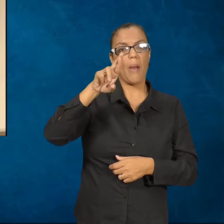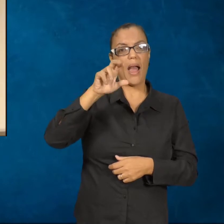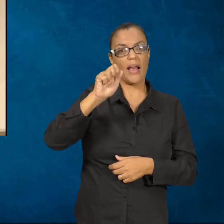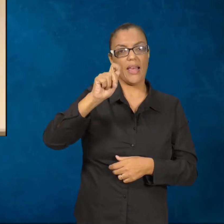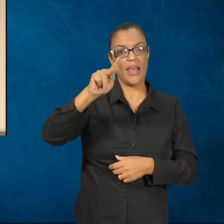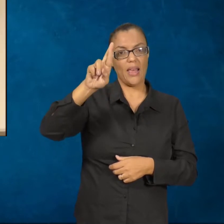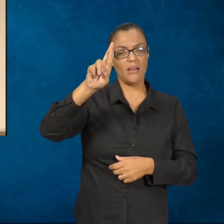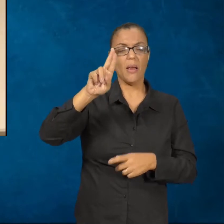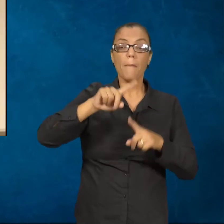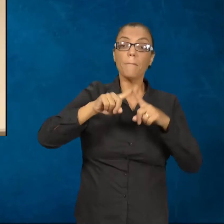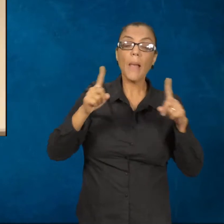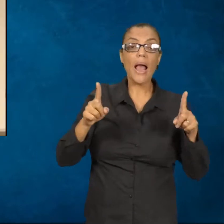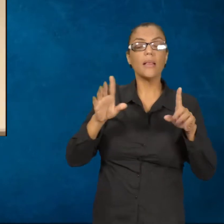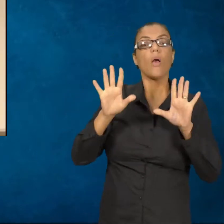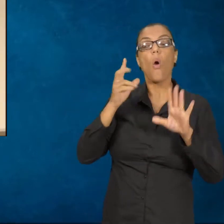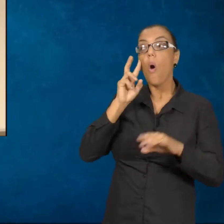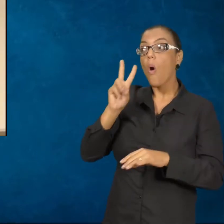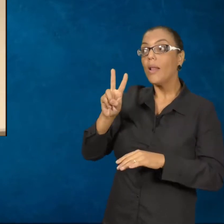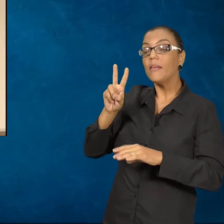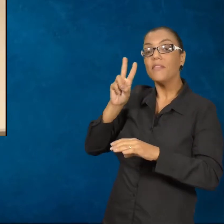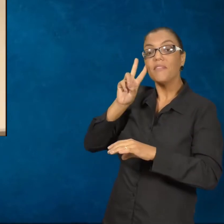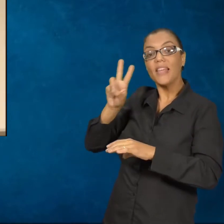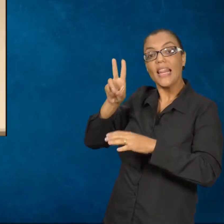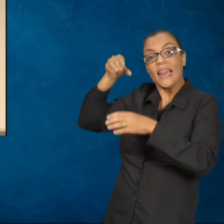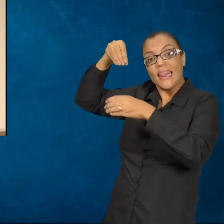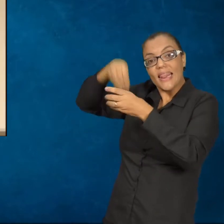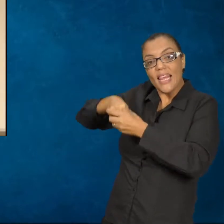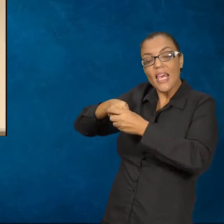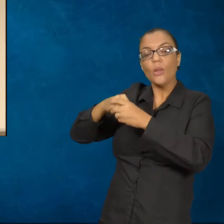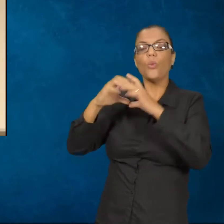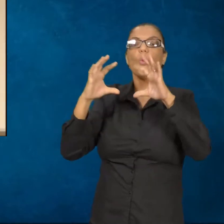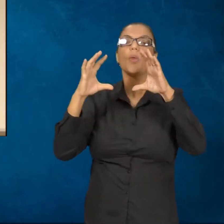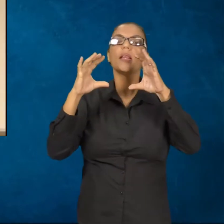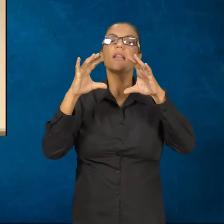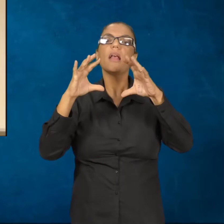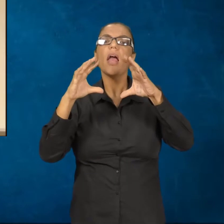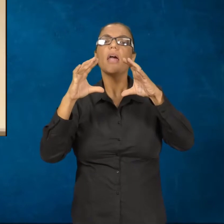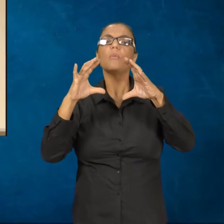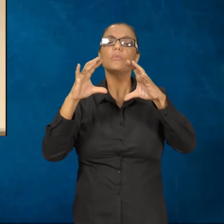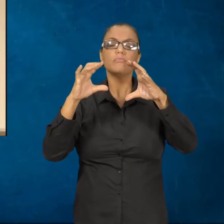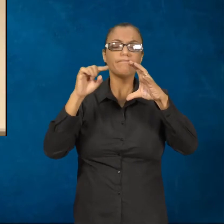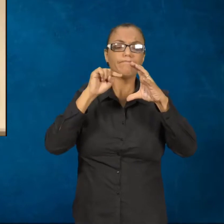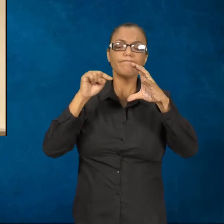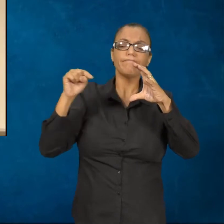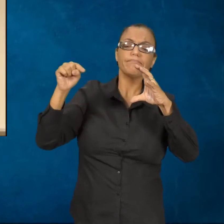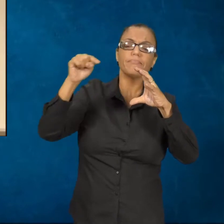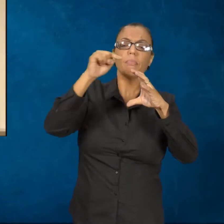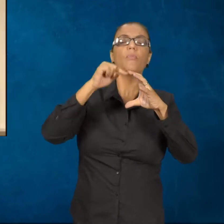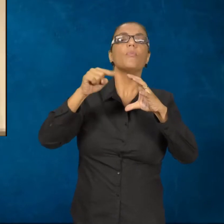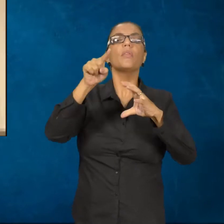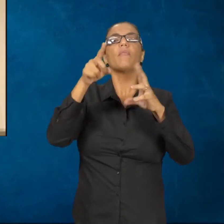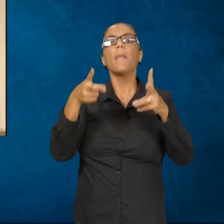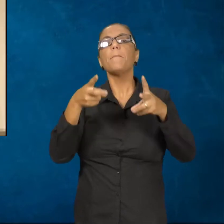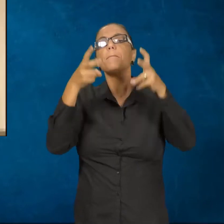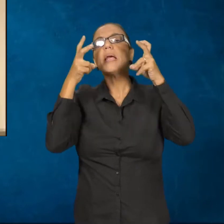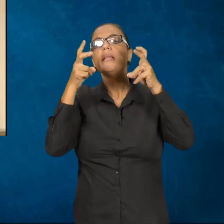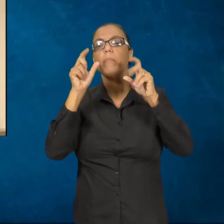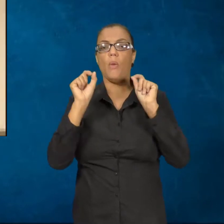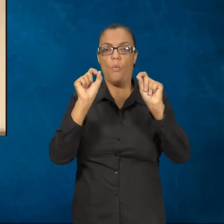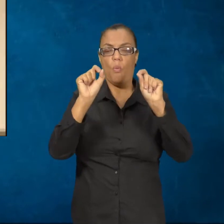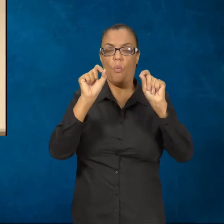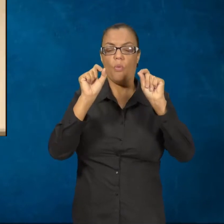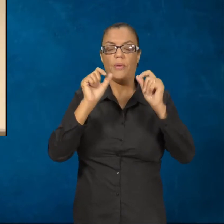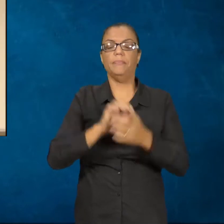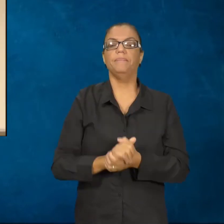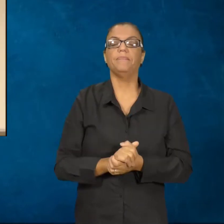cérebro, você vai notar, basicamente, eu não vou entrar em muitos detalhes, mas você vai